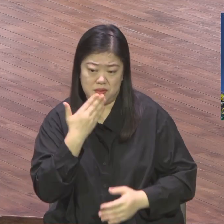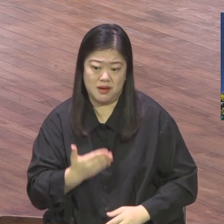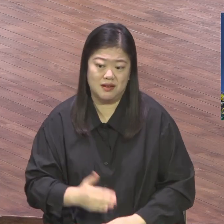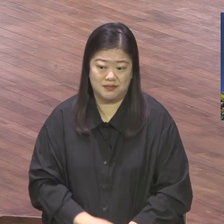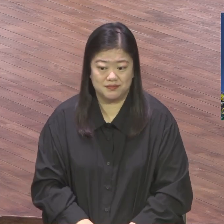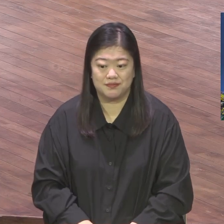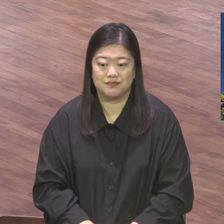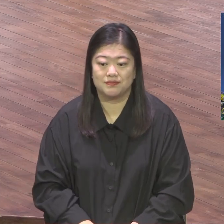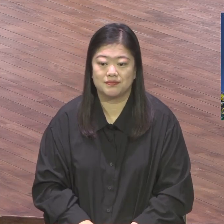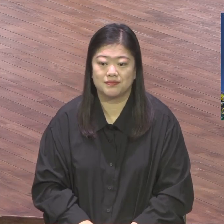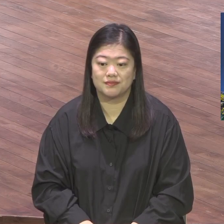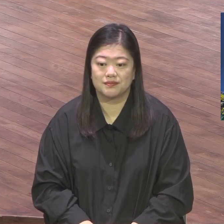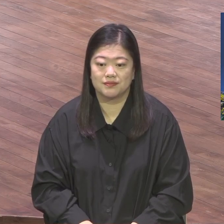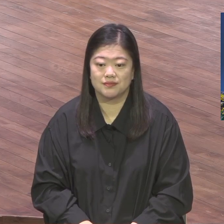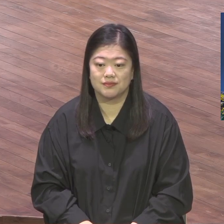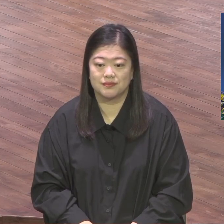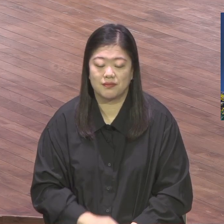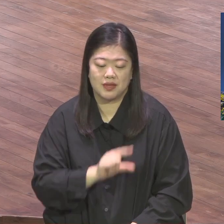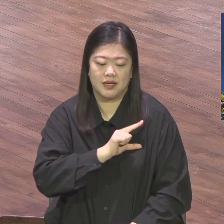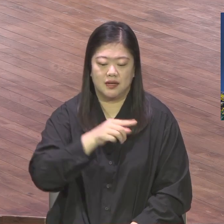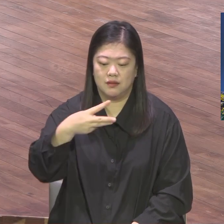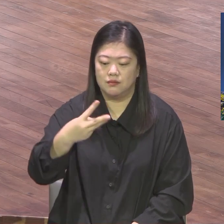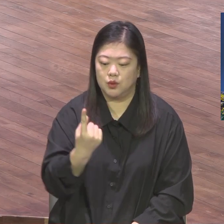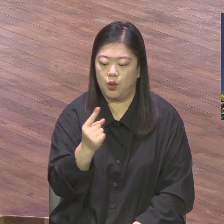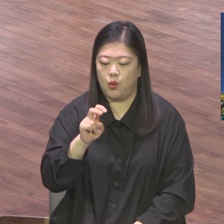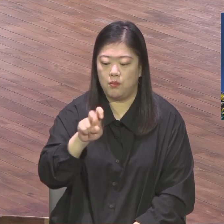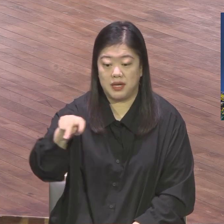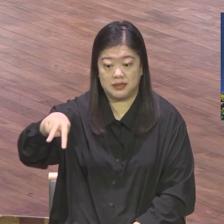청교도 설교자였던 토마스 왓슨 목사님은